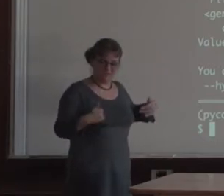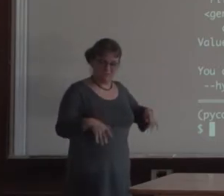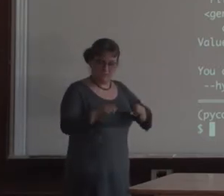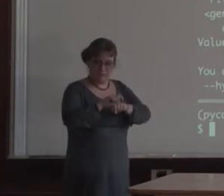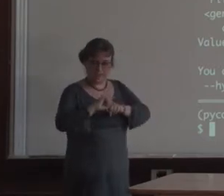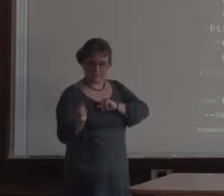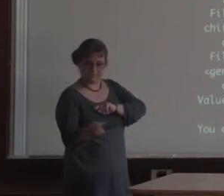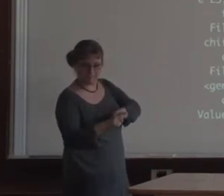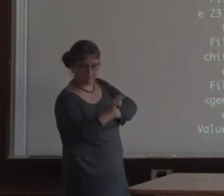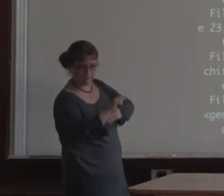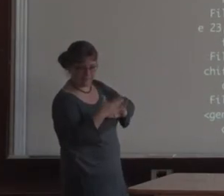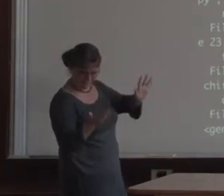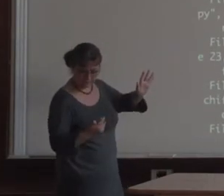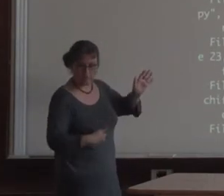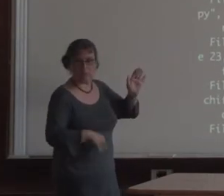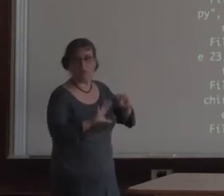deux problèmes.